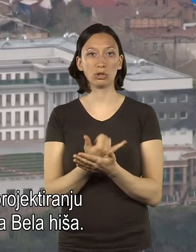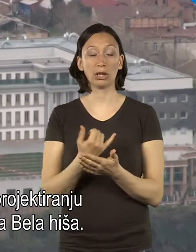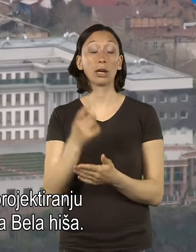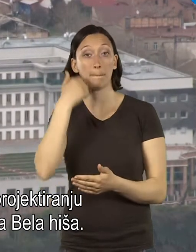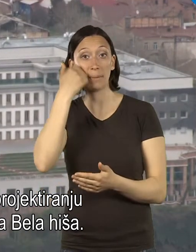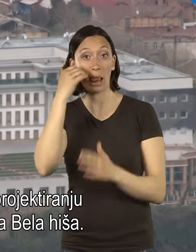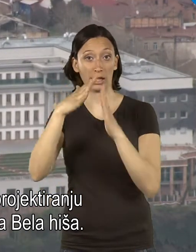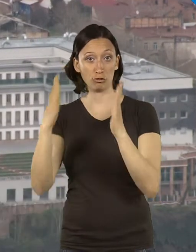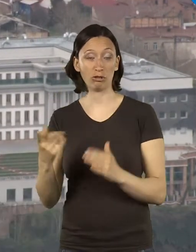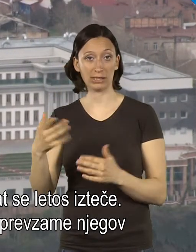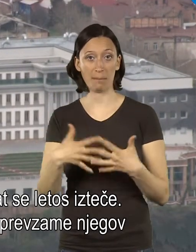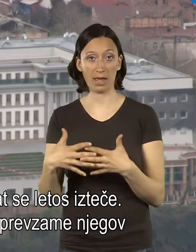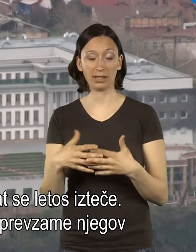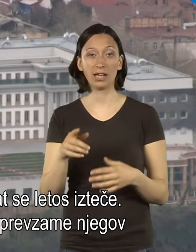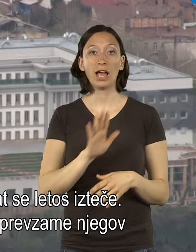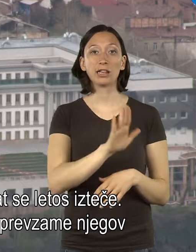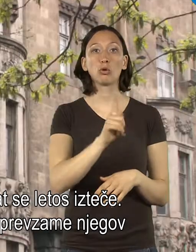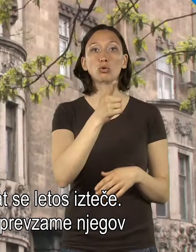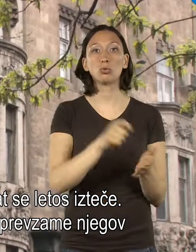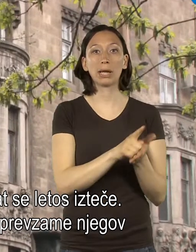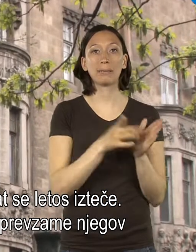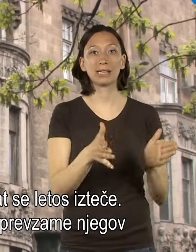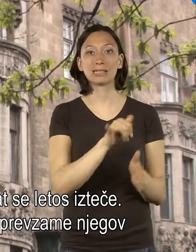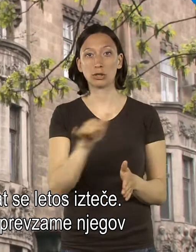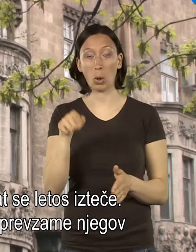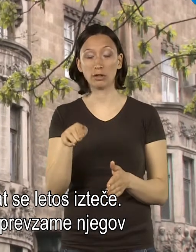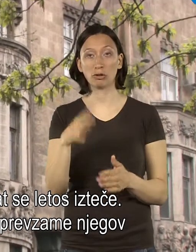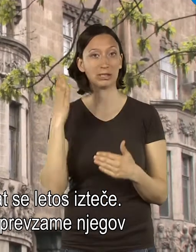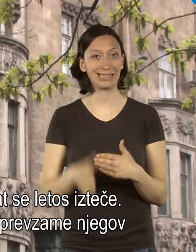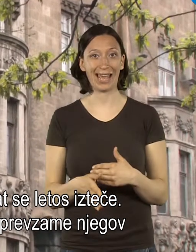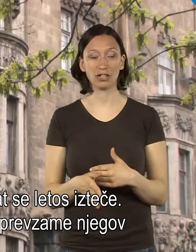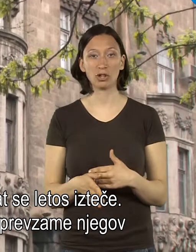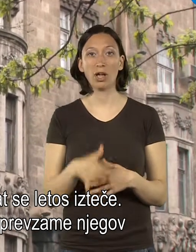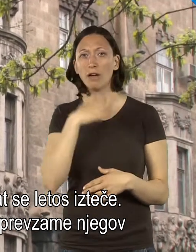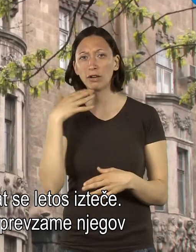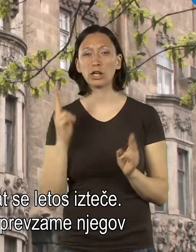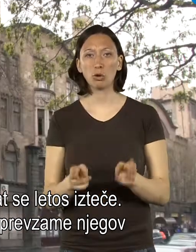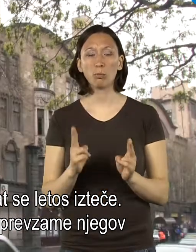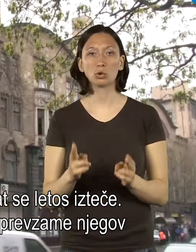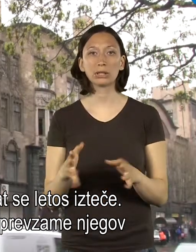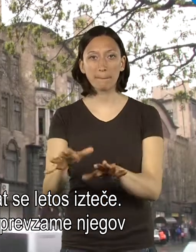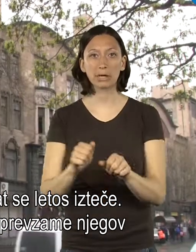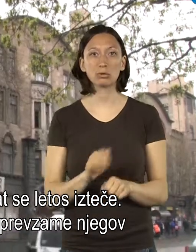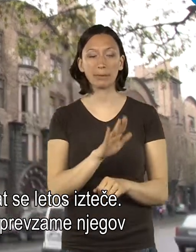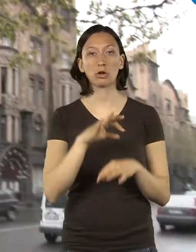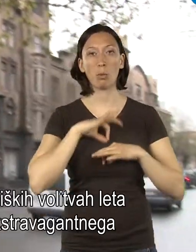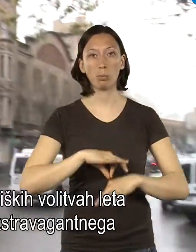hiša. Njegov drugi mandat se letos izteče. Veliko možnosti, da prevzame njegov položaj na